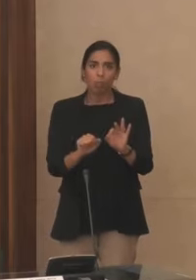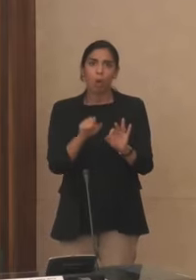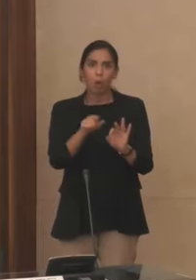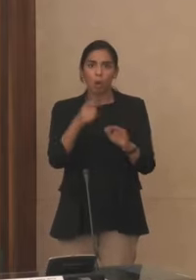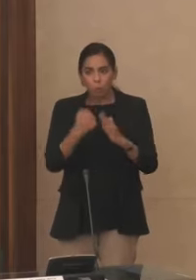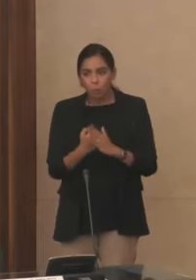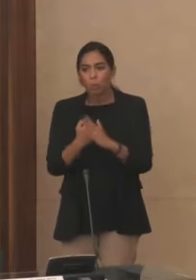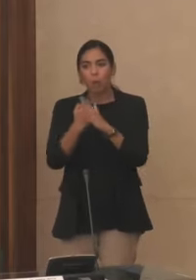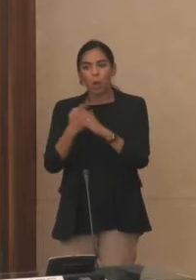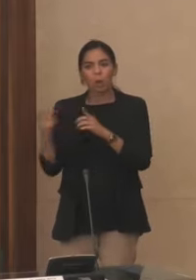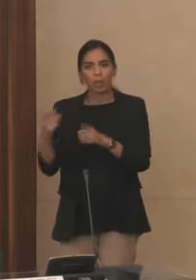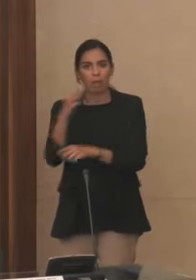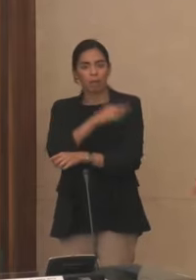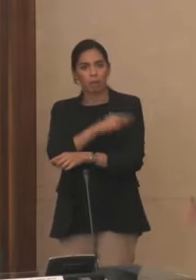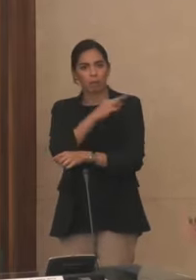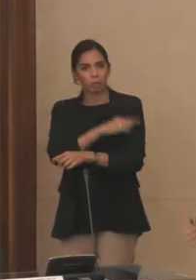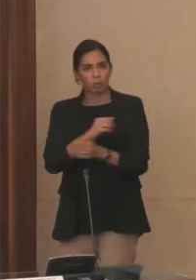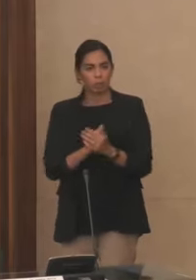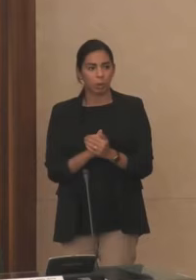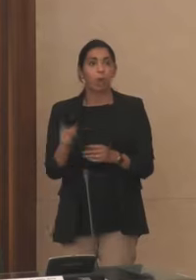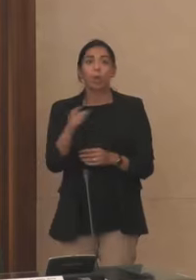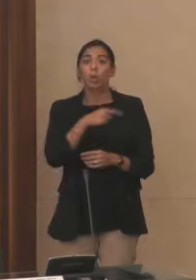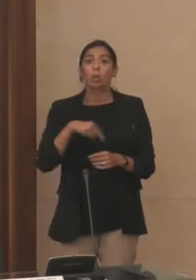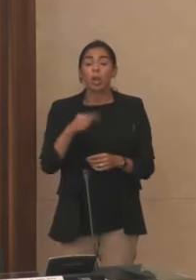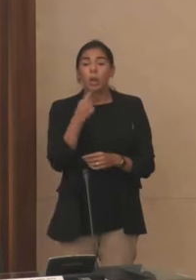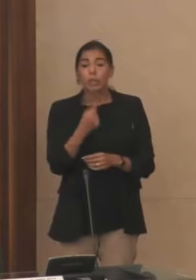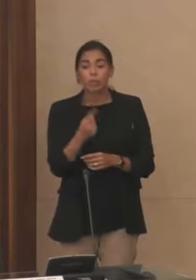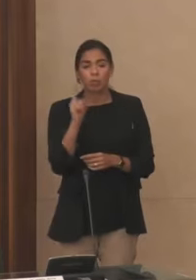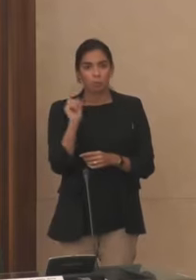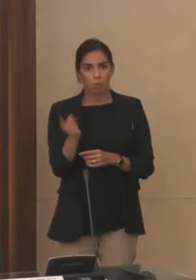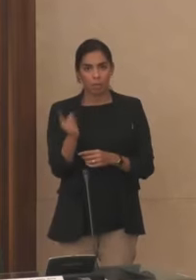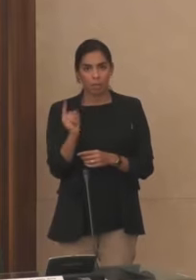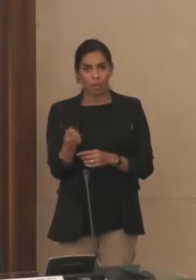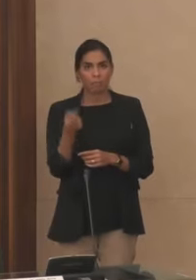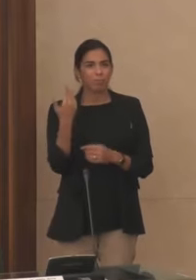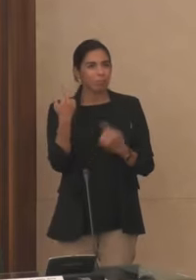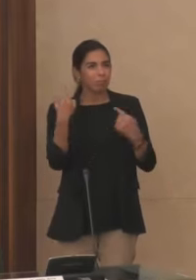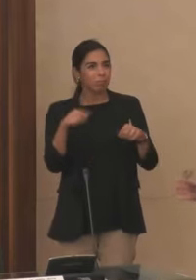vaccini. Quello che noi diciamo è che se per combattere questa